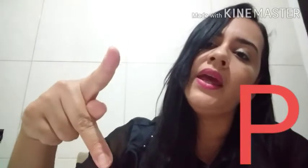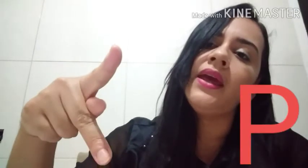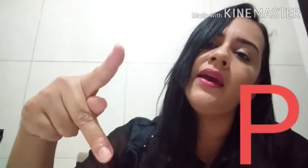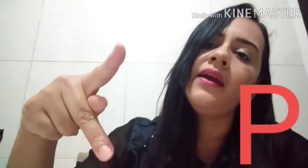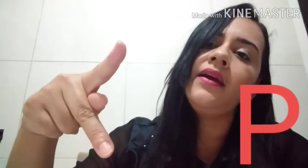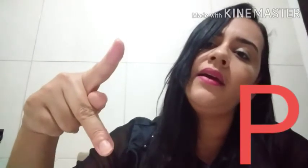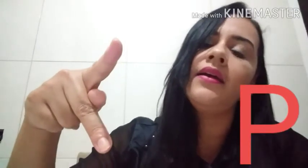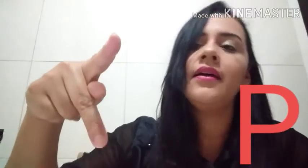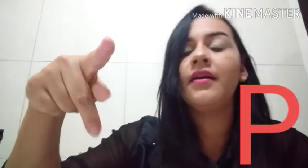P,